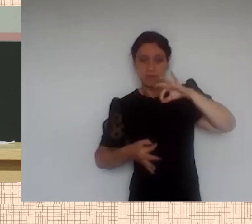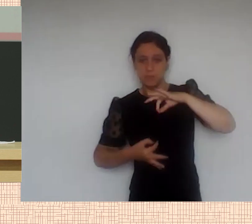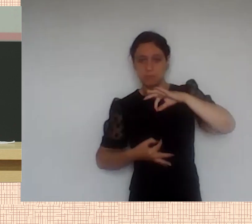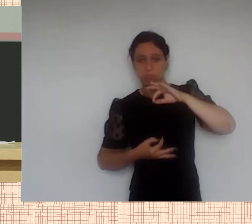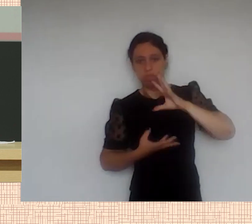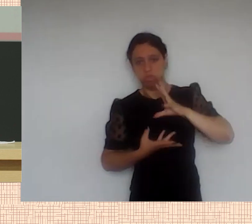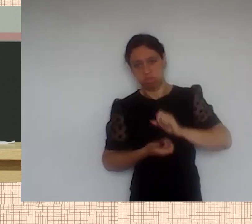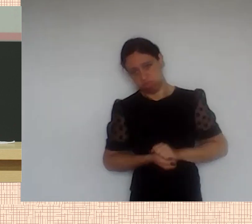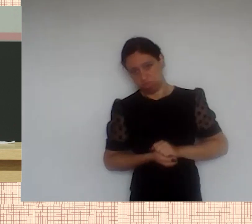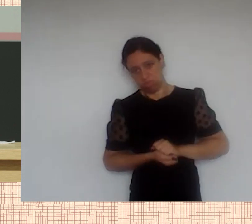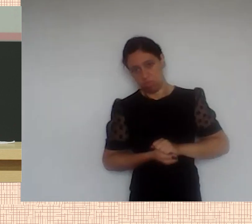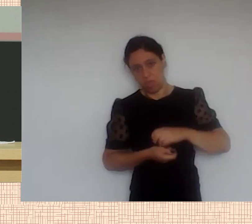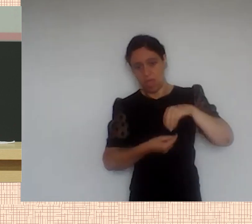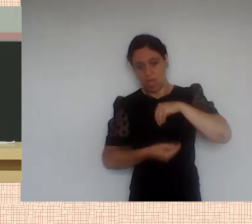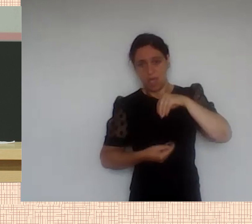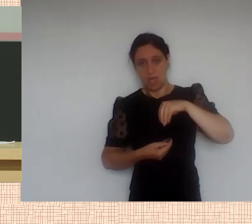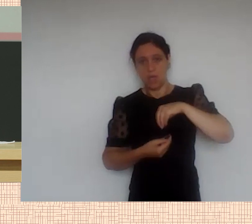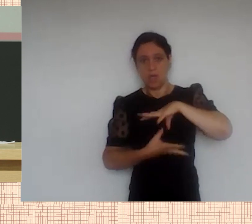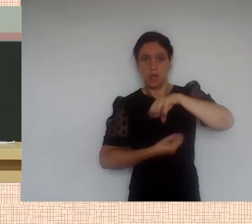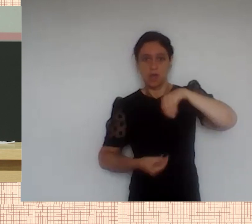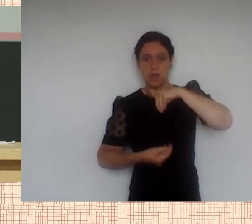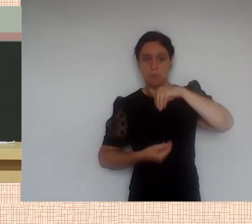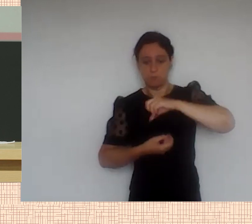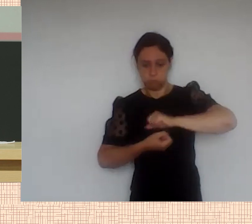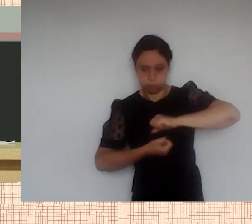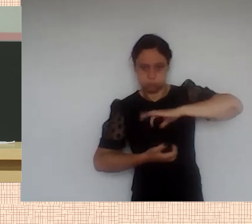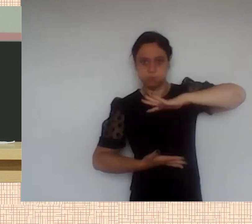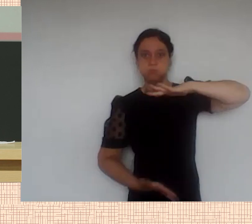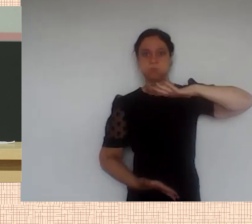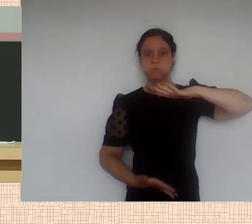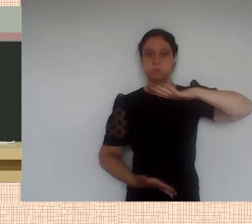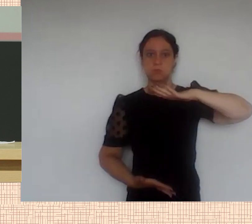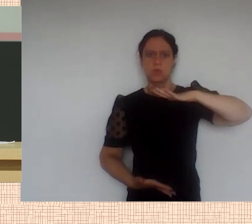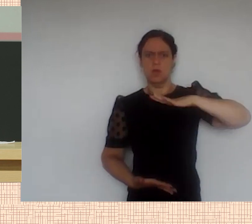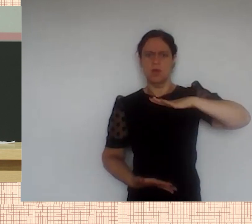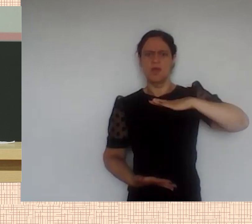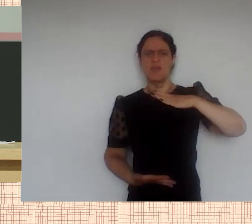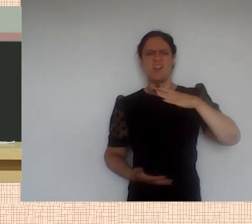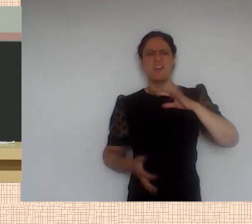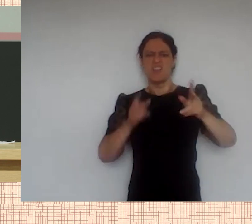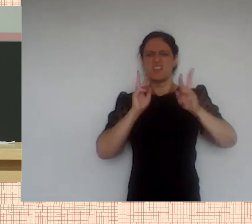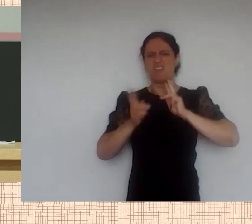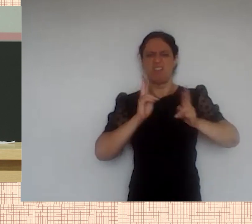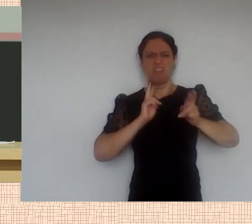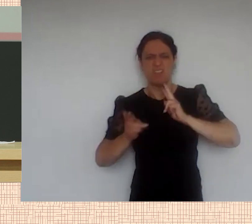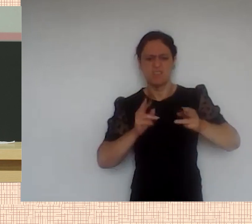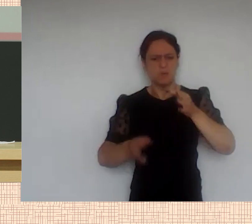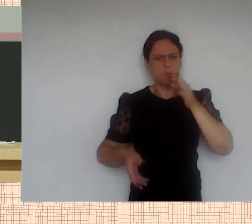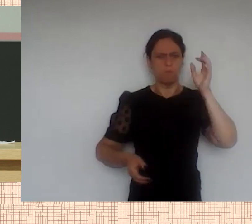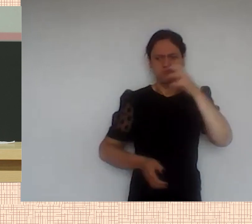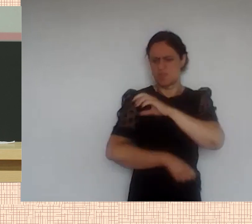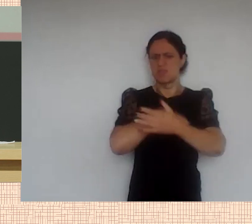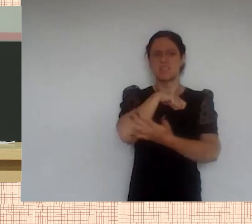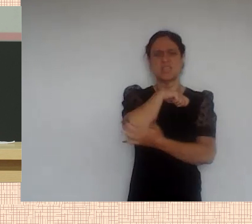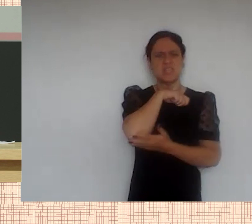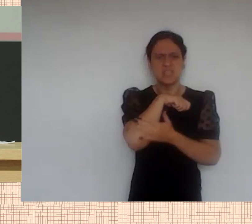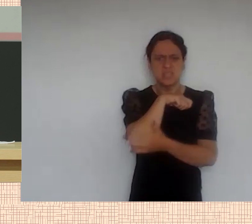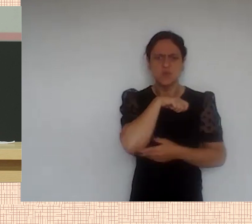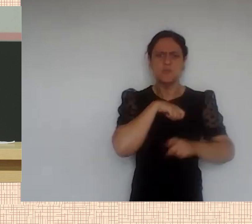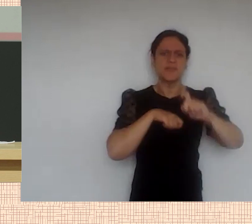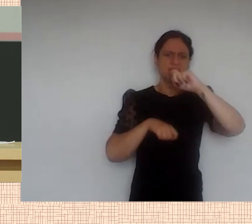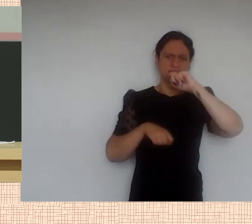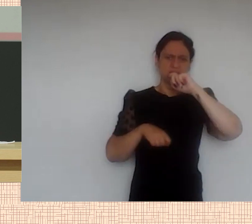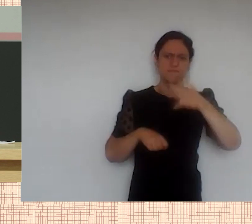nossa alma se encheu de toda ira, discórdia, contendas, ciúmes,